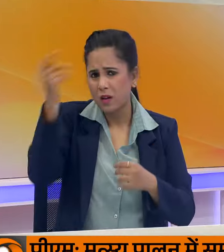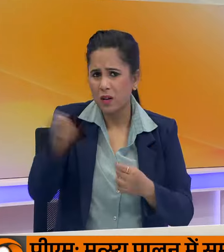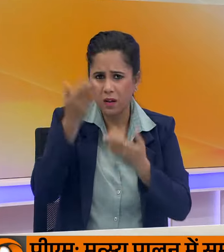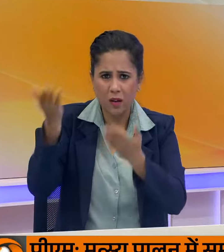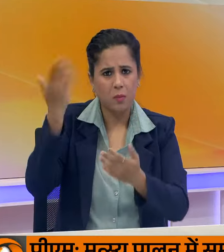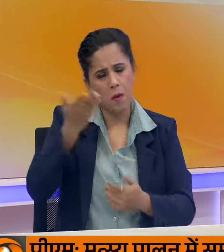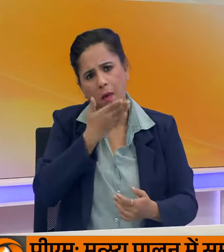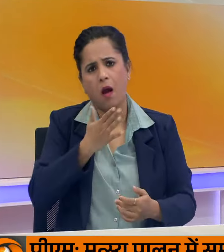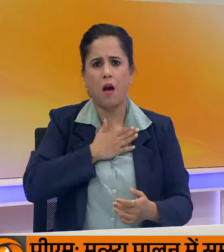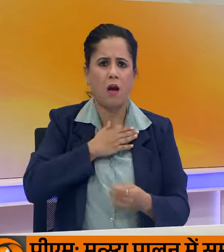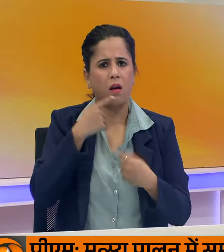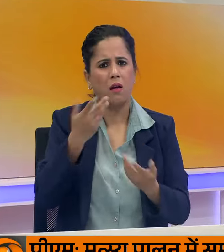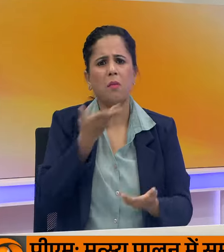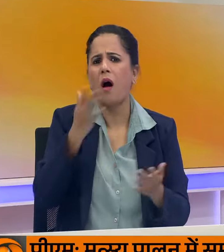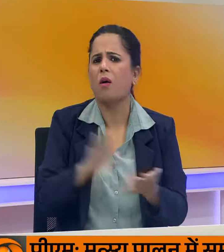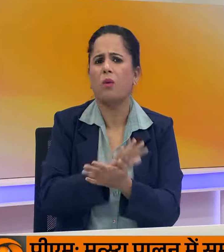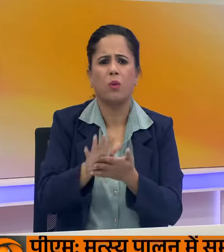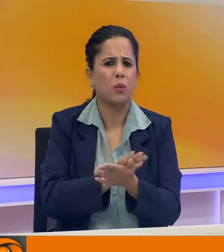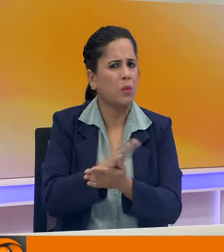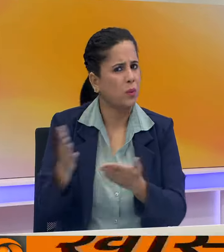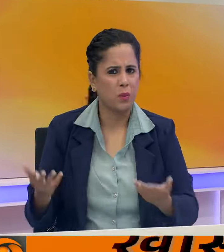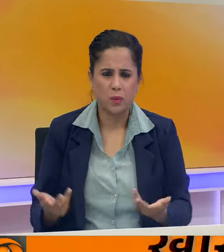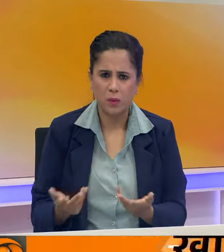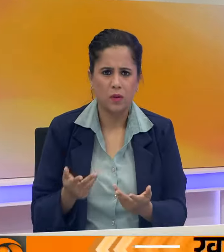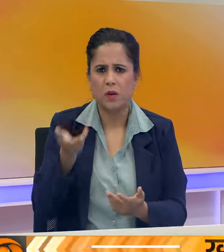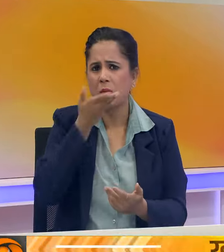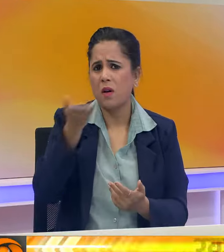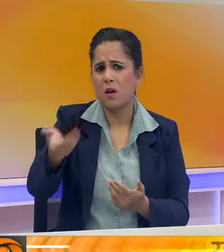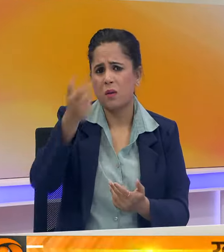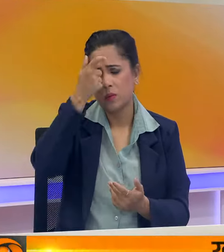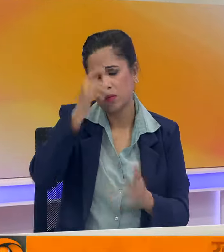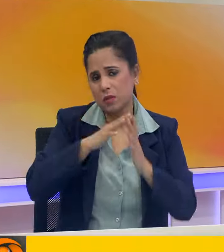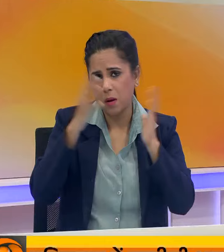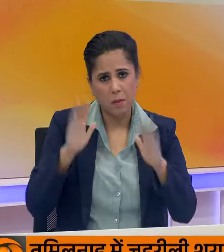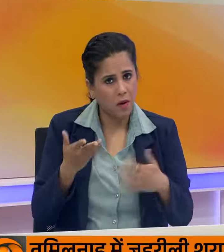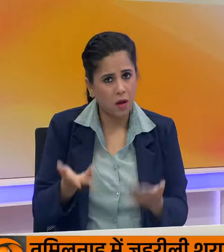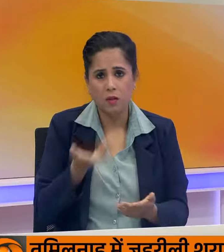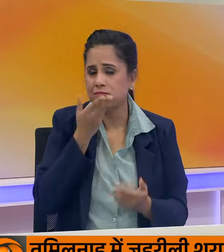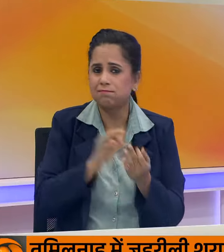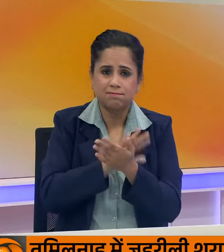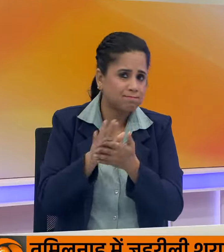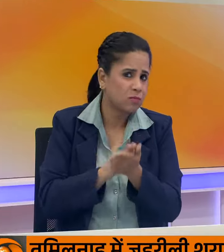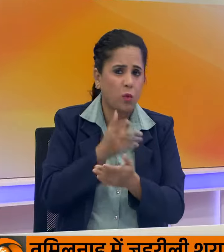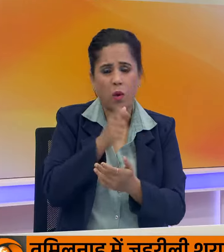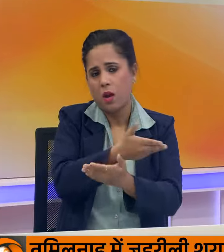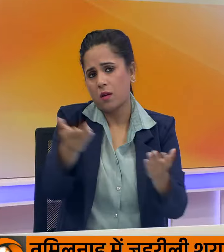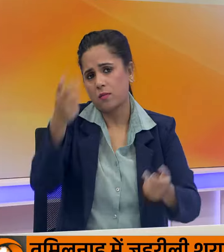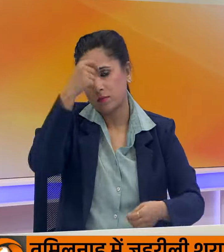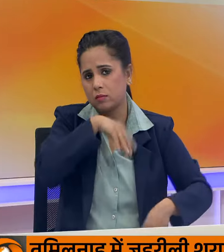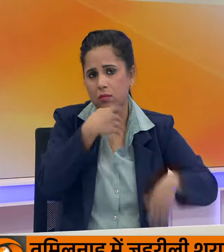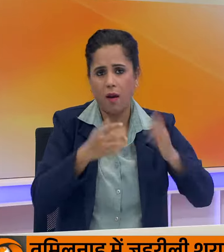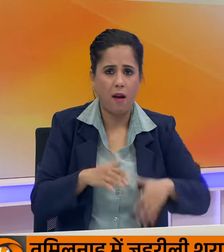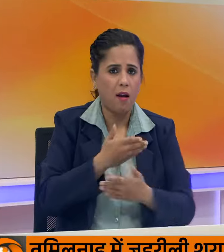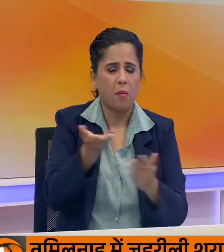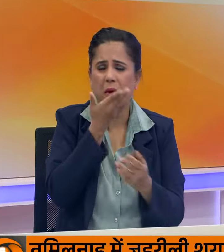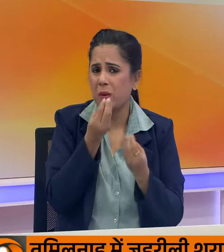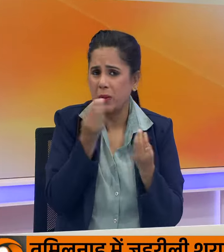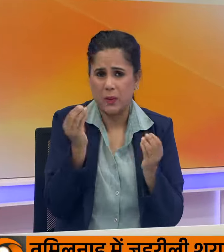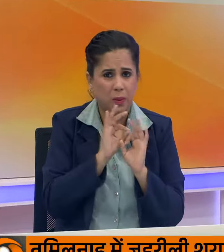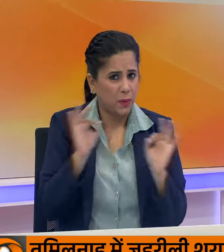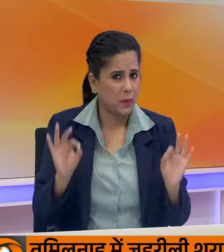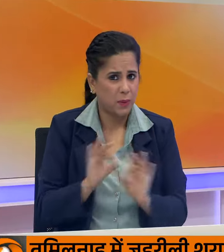करी थी पानी की वो भी पानी नहीं आ रहा यहां पानी की बहुत ज्यादा समस्या है पानी नहीं है हर पब्लिक परेशान है यहां पर बिलकुल भी पानी नहीं